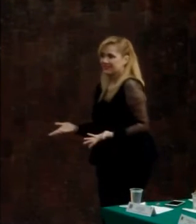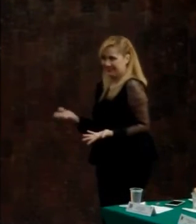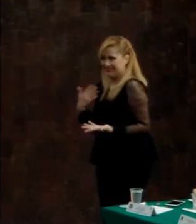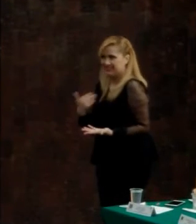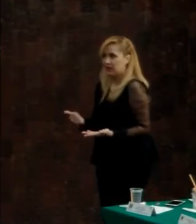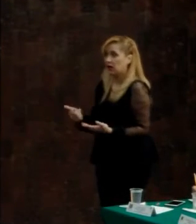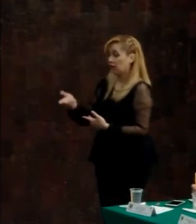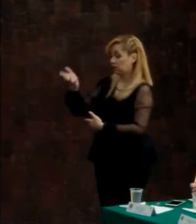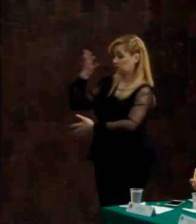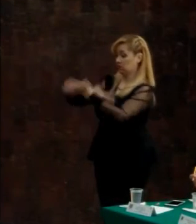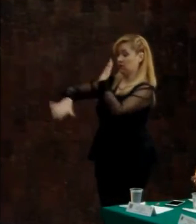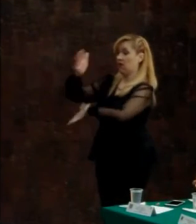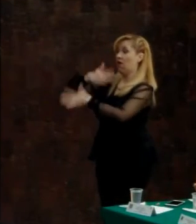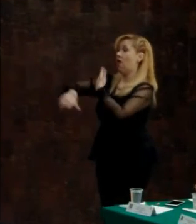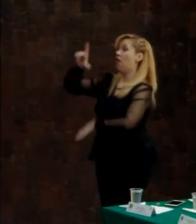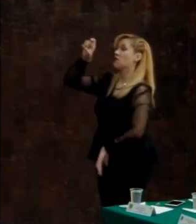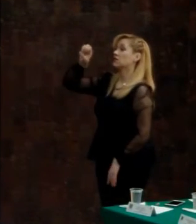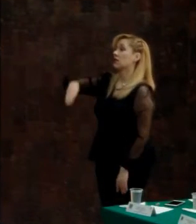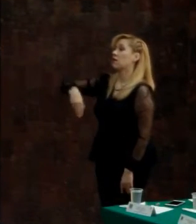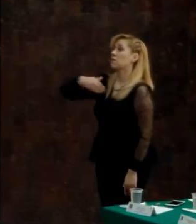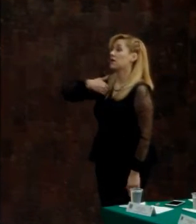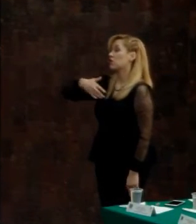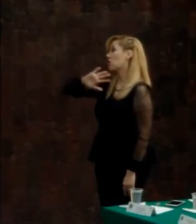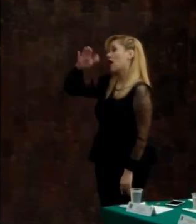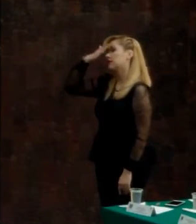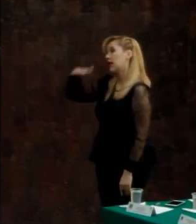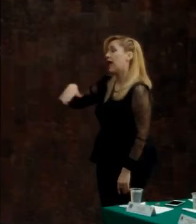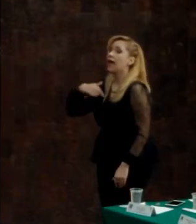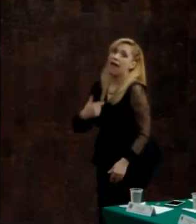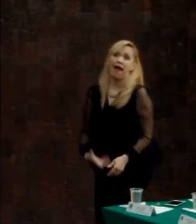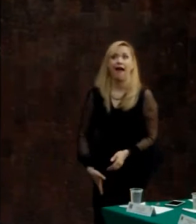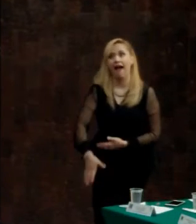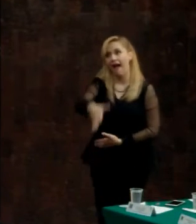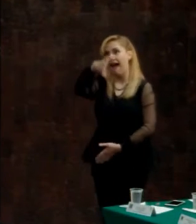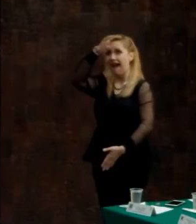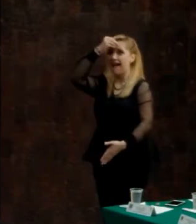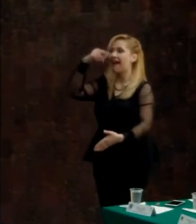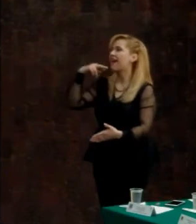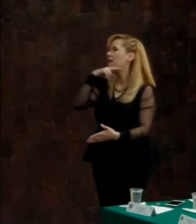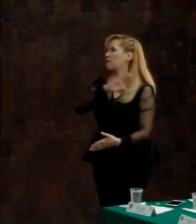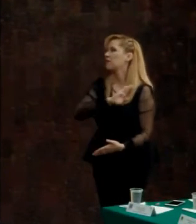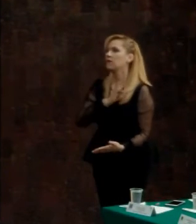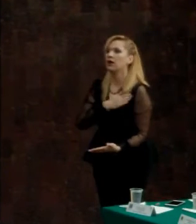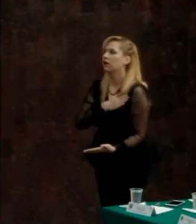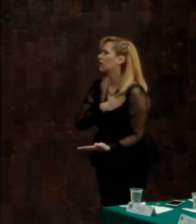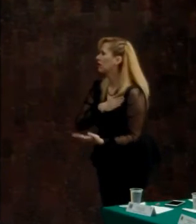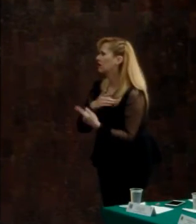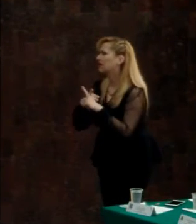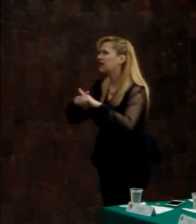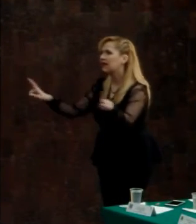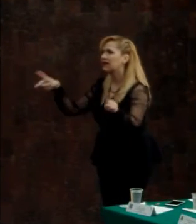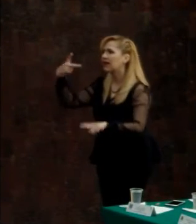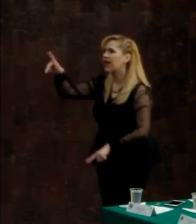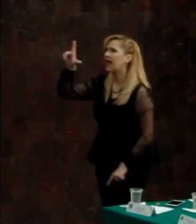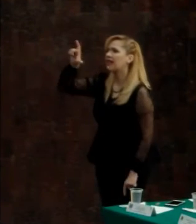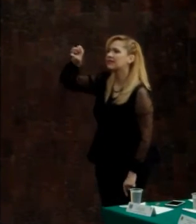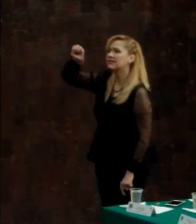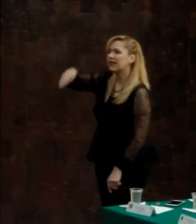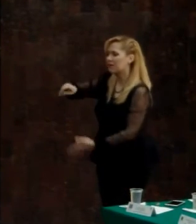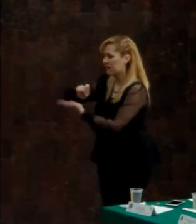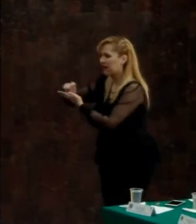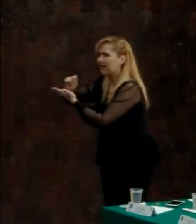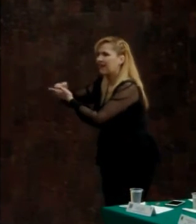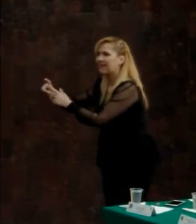de señas mexicana se aprende el español. Su gramática es distinta e incluso